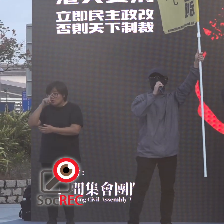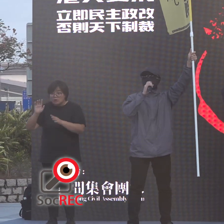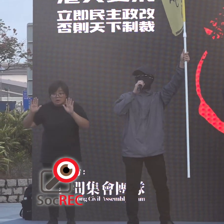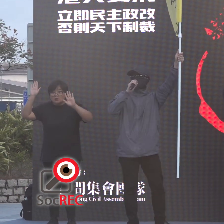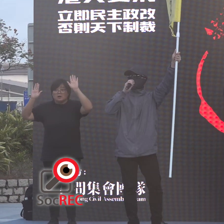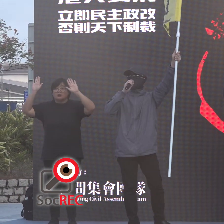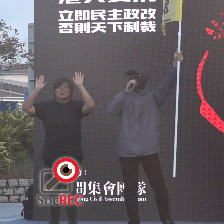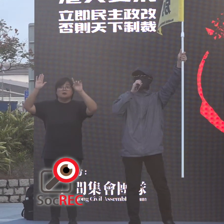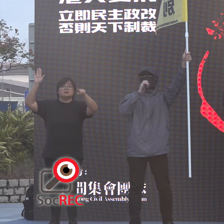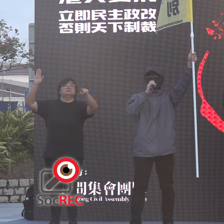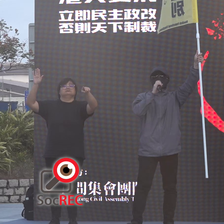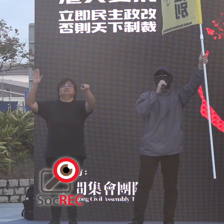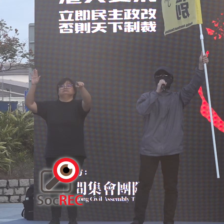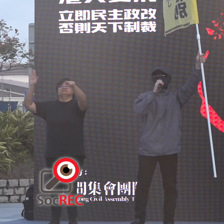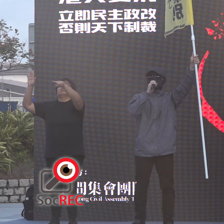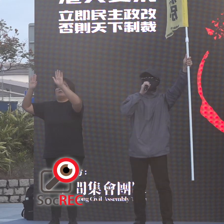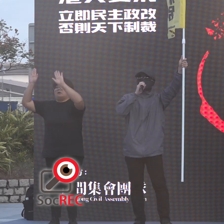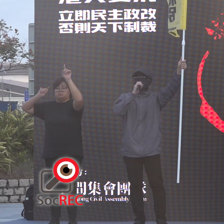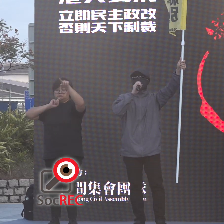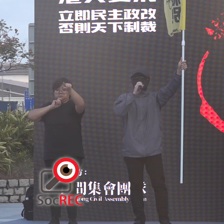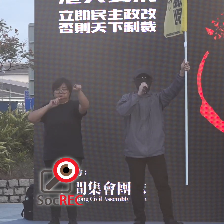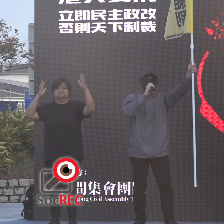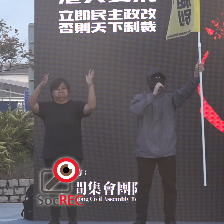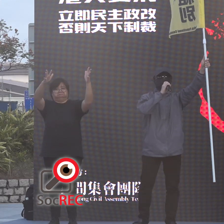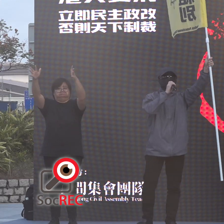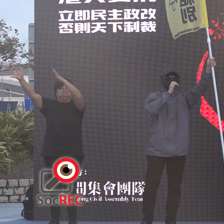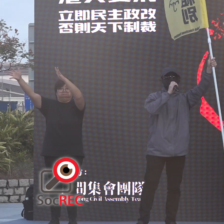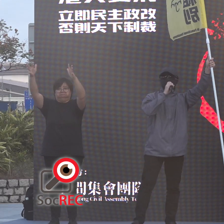啊？我哋俾啲掌聲自己好嘛？